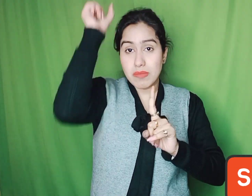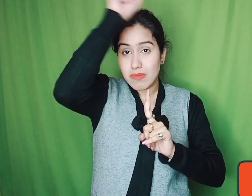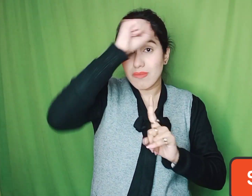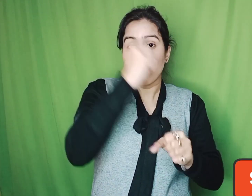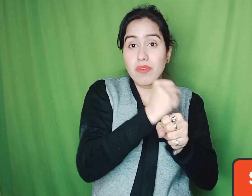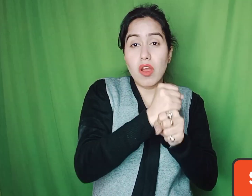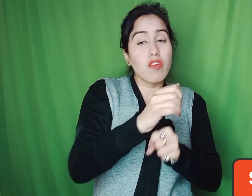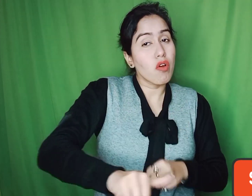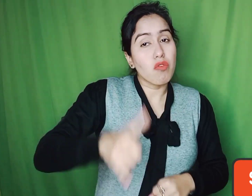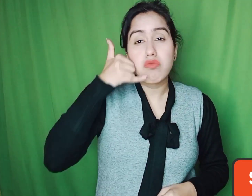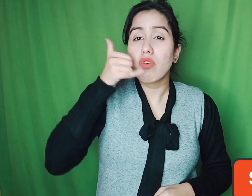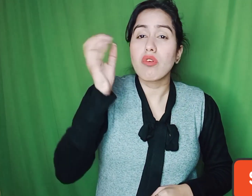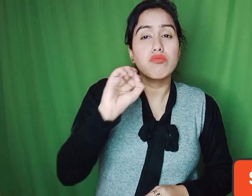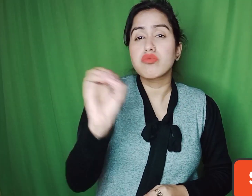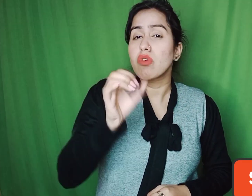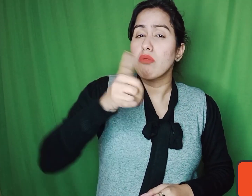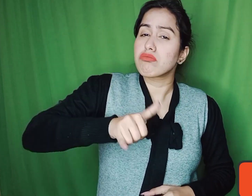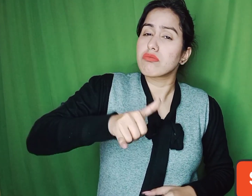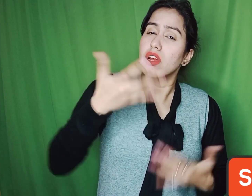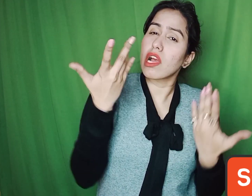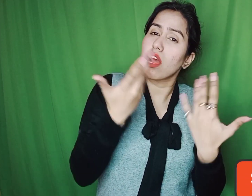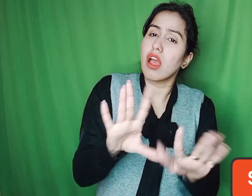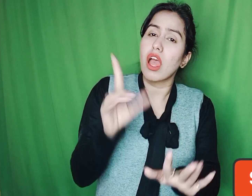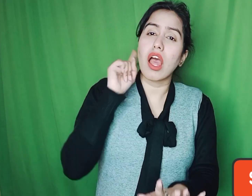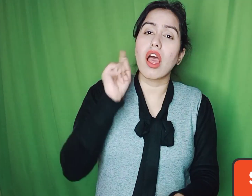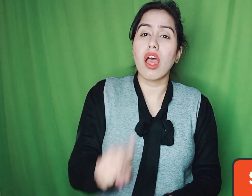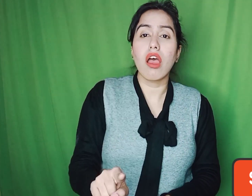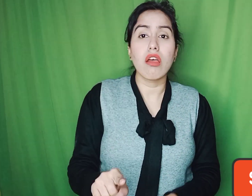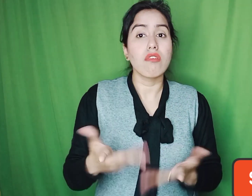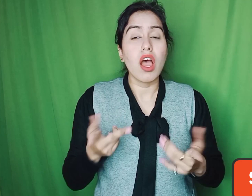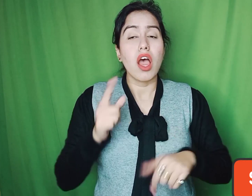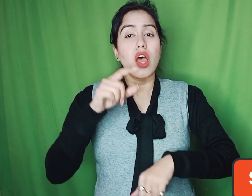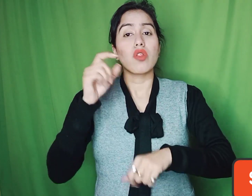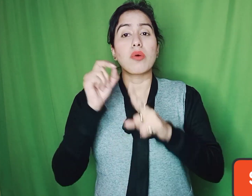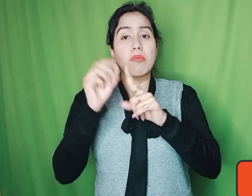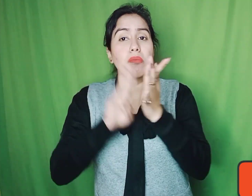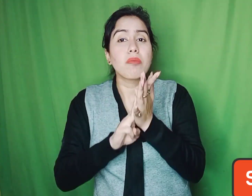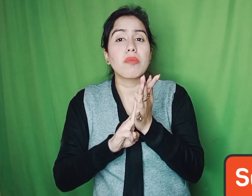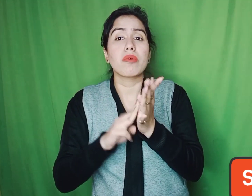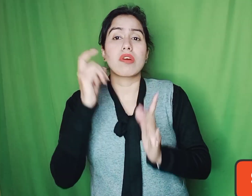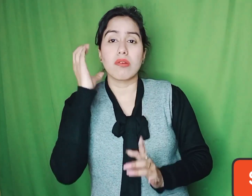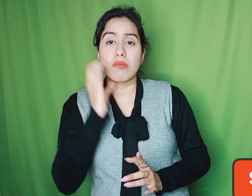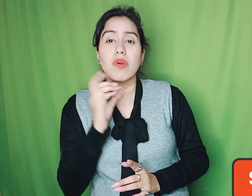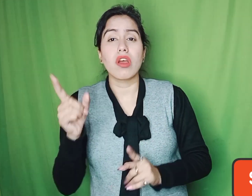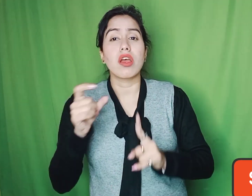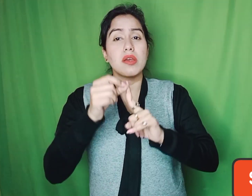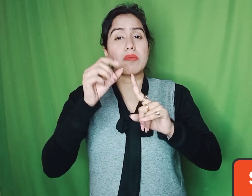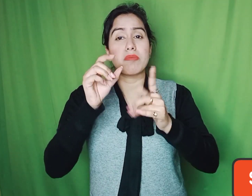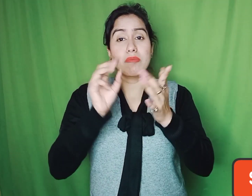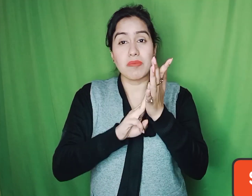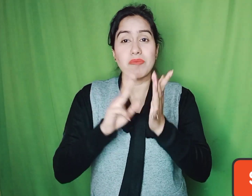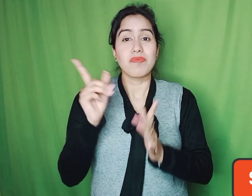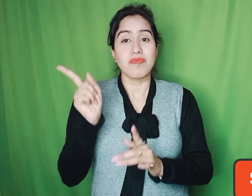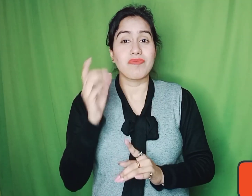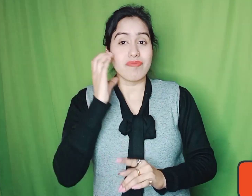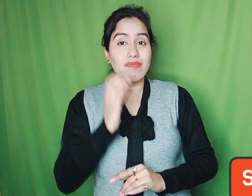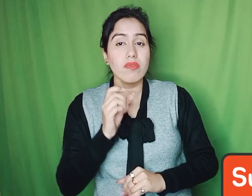पंजाब सरकार को, लेकिन उन्होंने फ़ोन नहीं उठाया एक भी। उसके बाद 20 मिनट इंतज़ार करने बाद पीएम मोदी की गाड़ी वापस उसी फ्लाईओवर